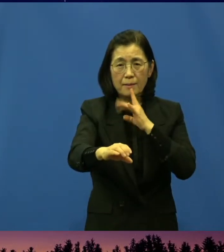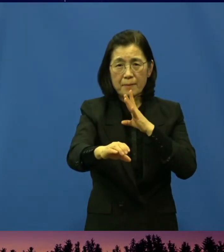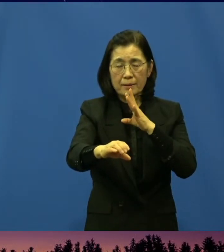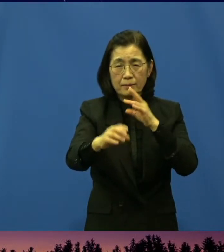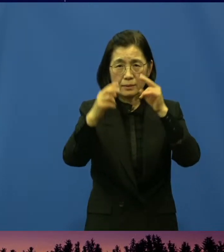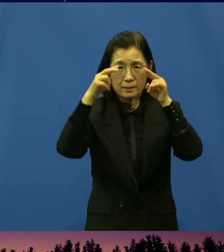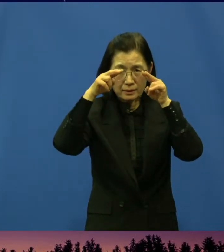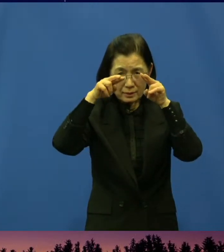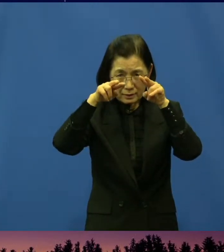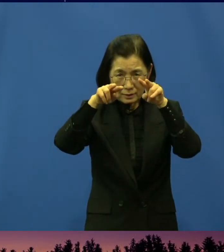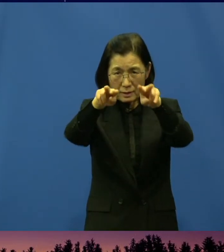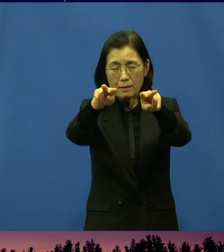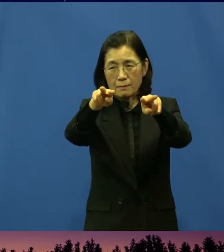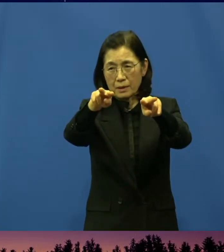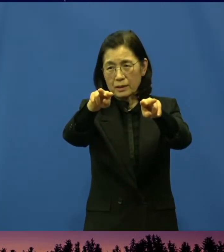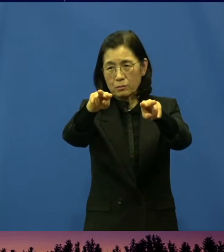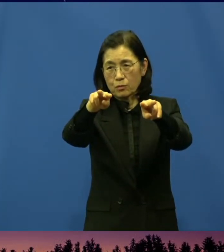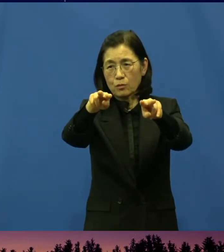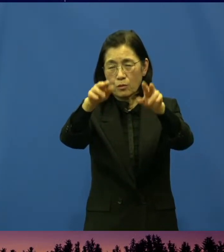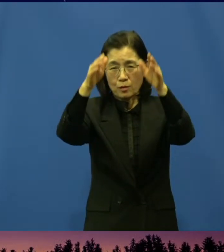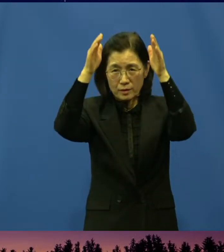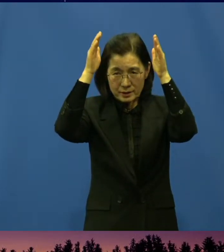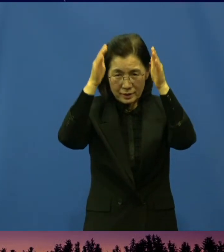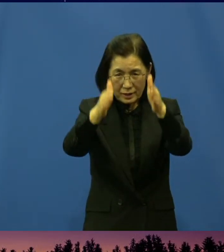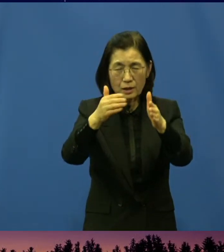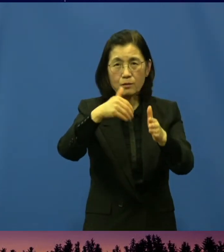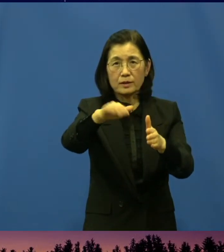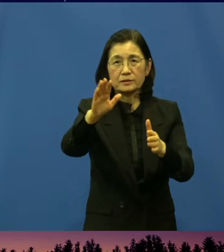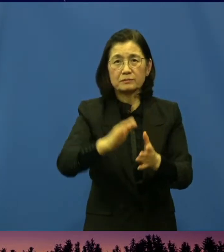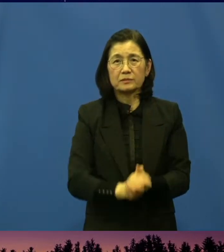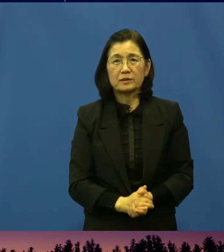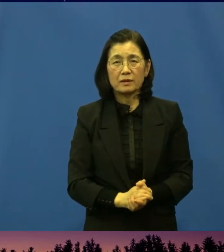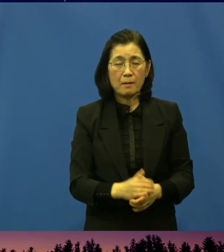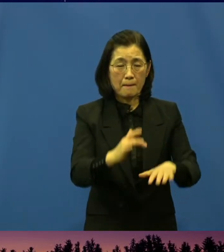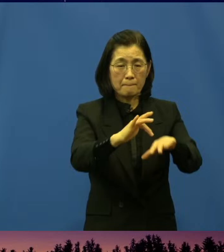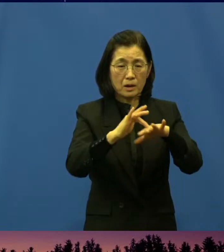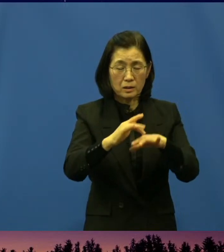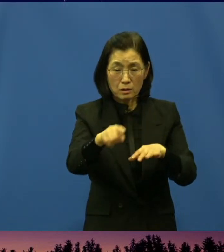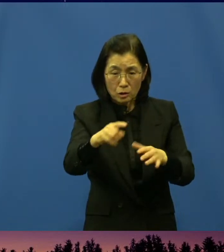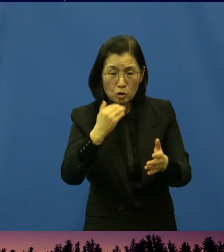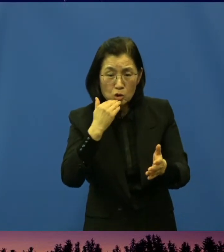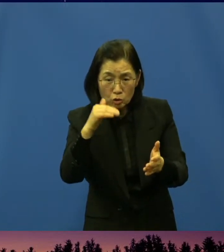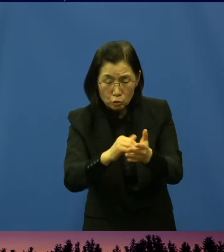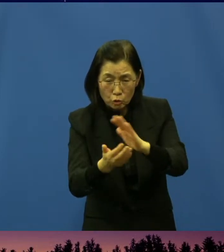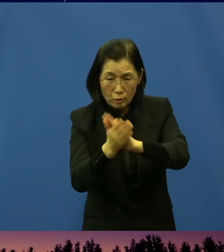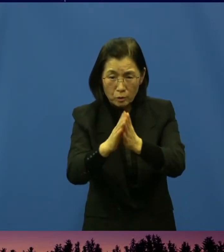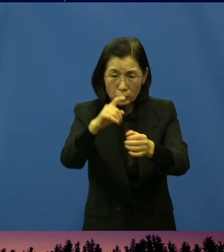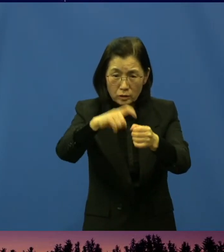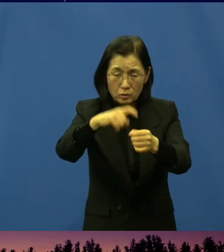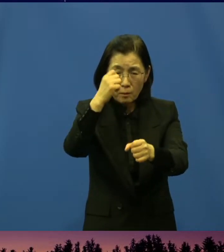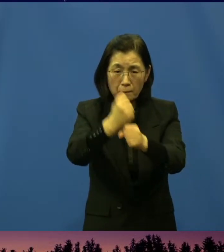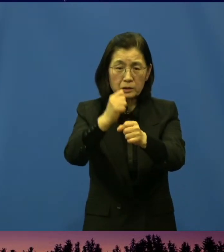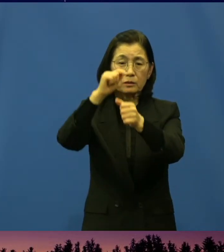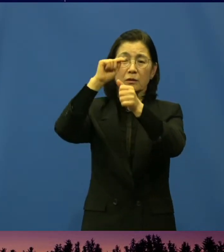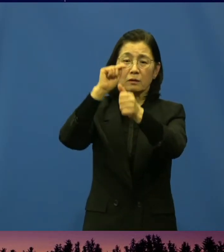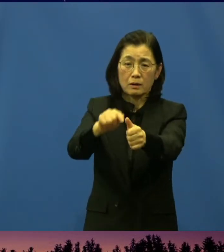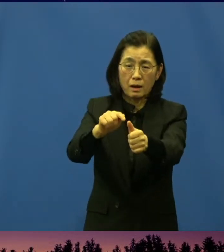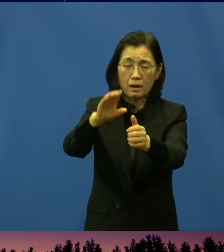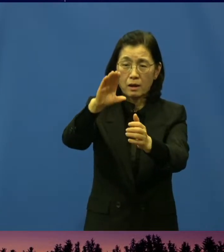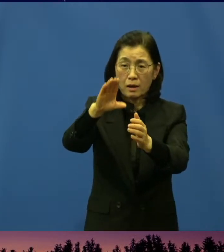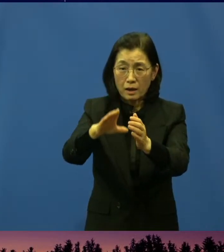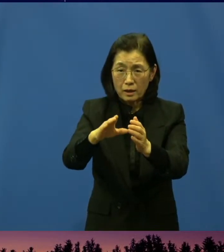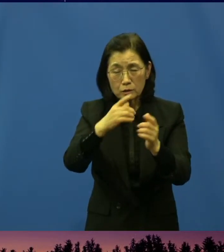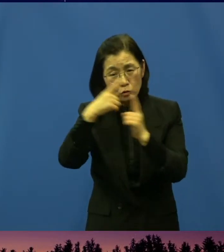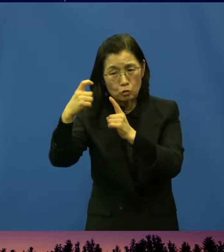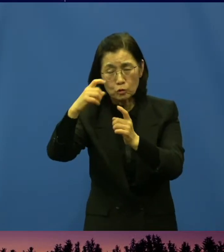막 흔들어도 이 돌들이 떡이 되게라, 똘떡이 할 수 있지만 그걸 위해서 오신 분이 아니거든요. 그